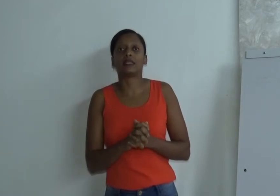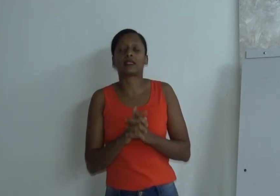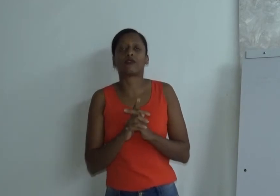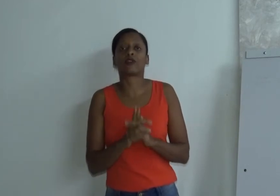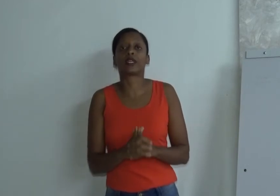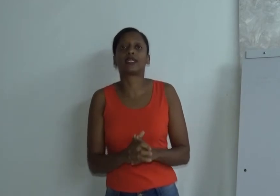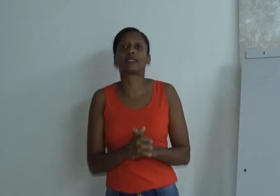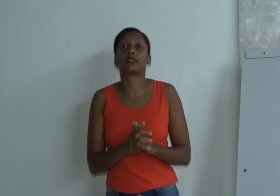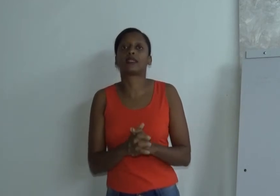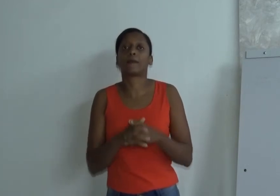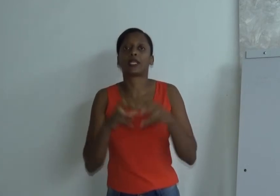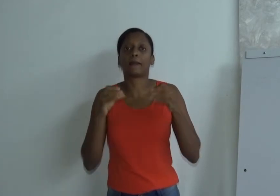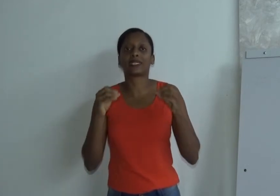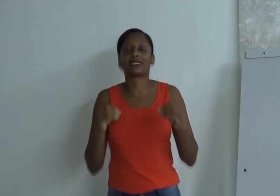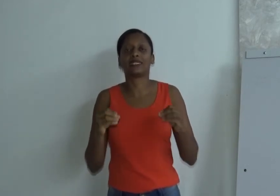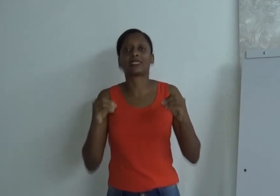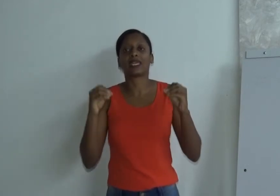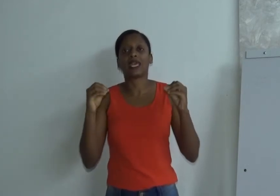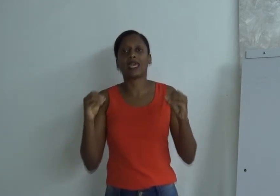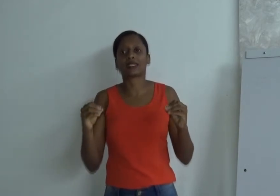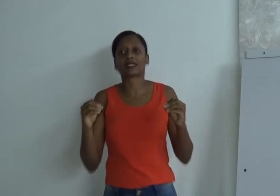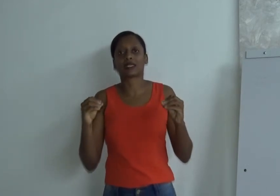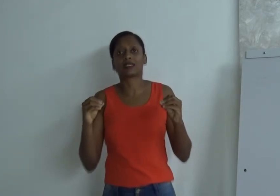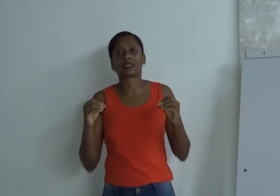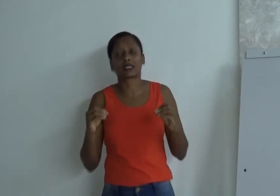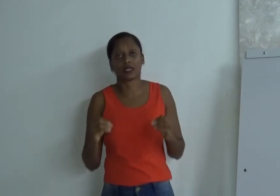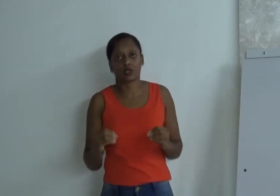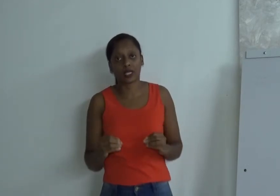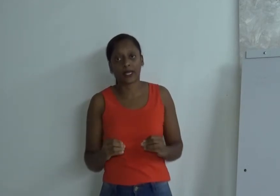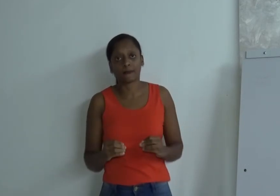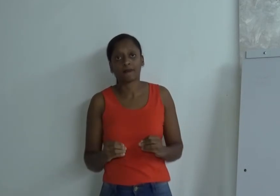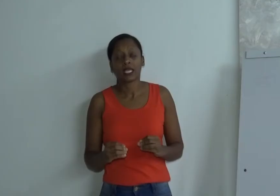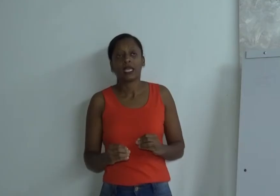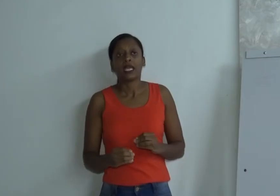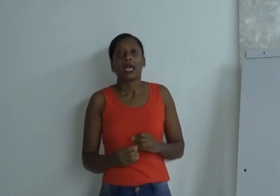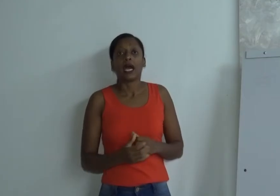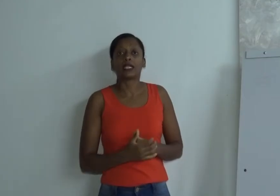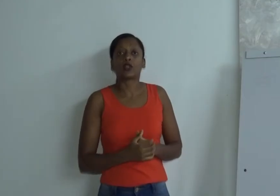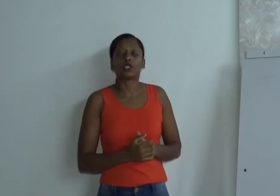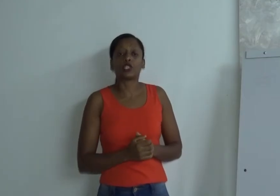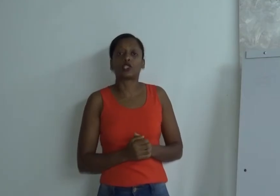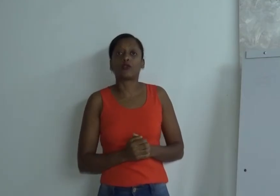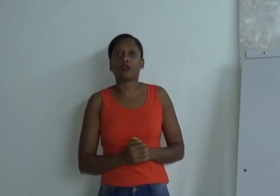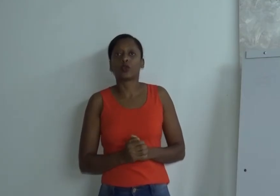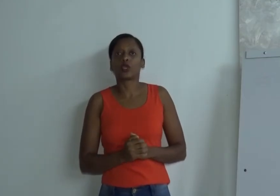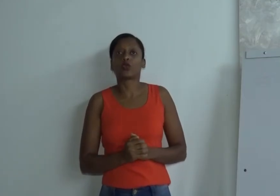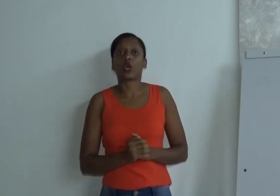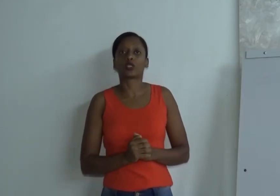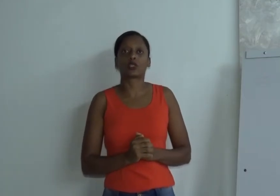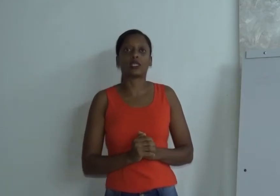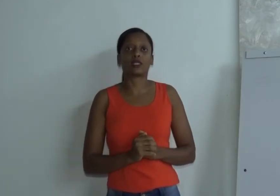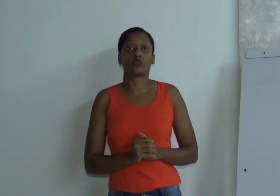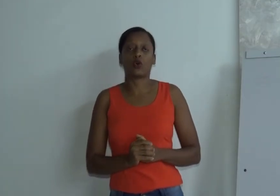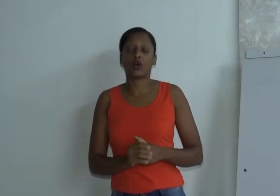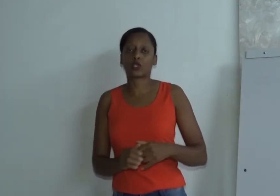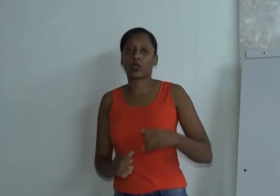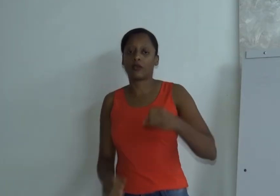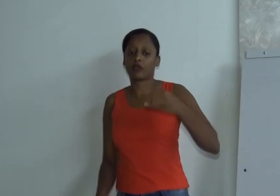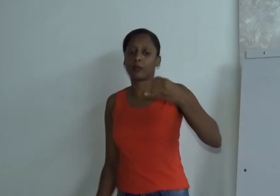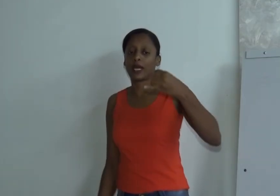resistência fornecida pela matriz extracelular. Aí, então a gente viu que o nosso tecido ósseo ele é